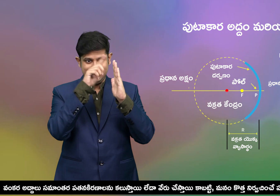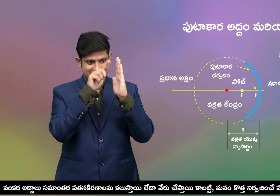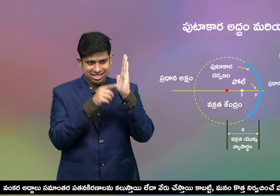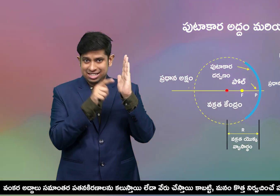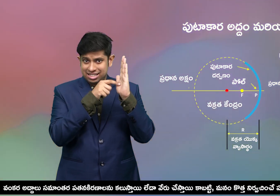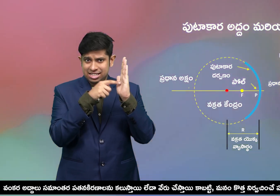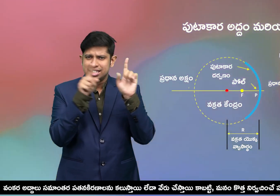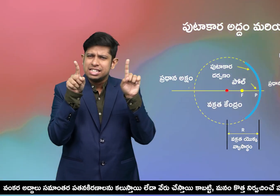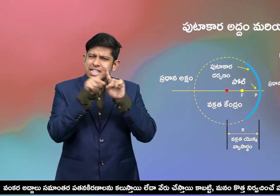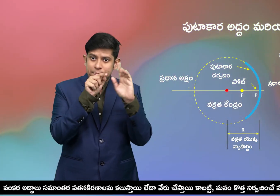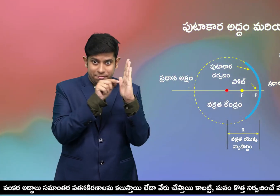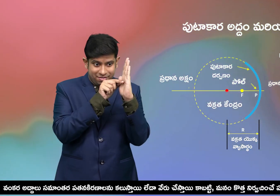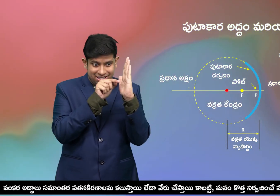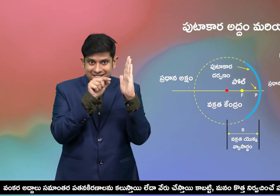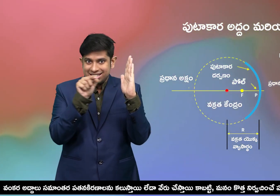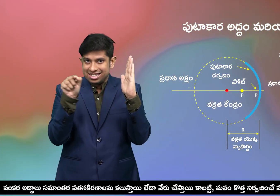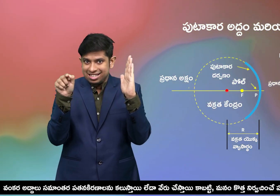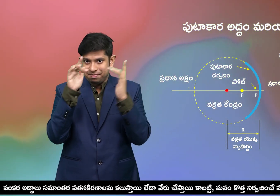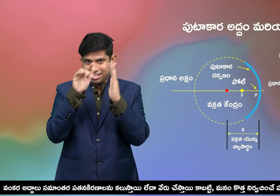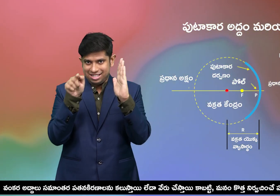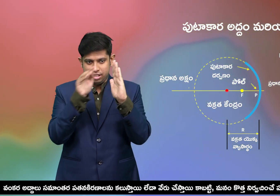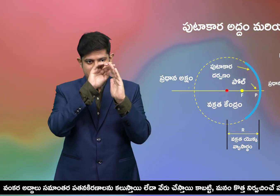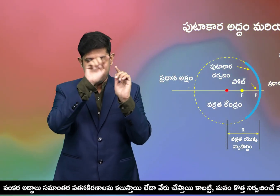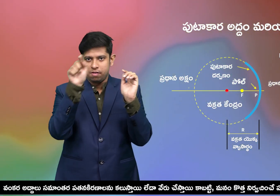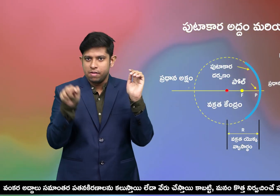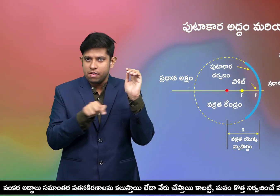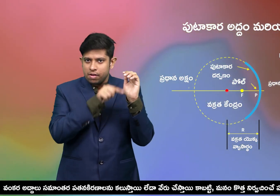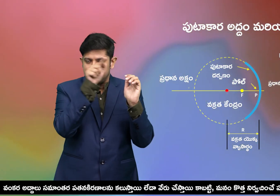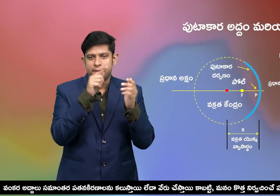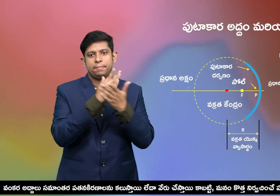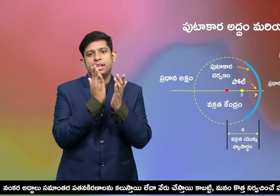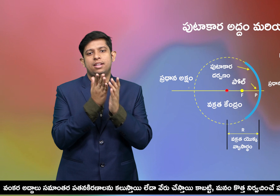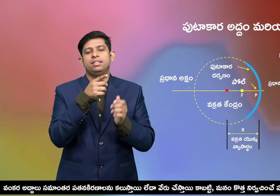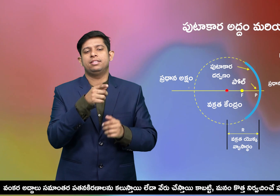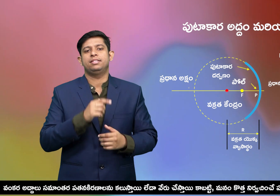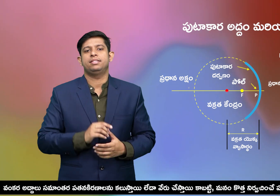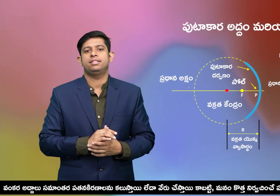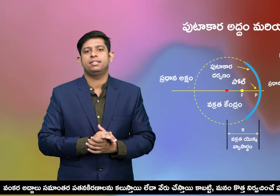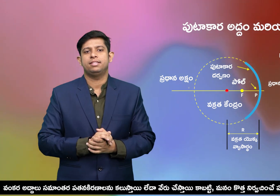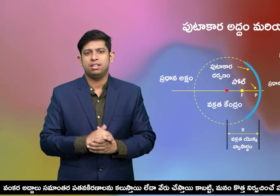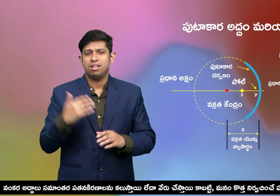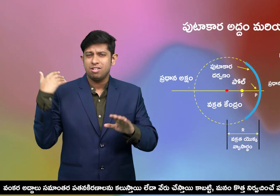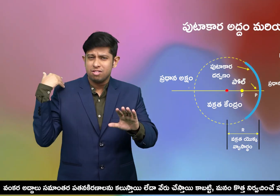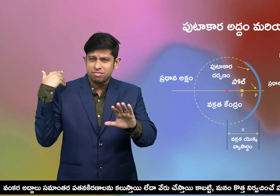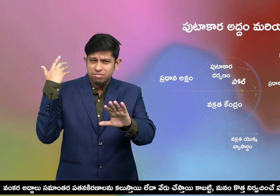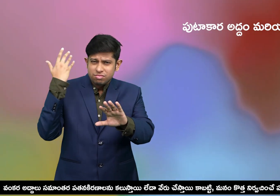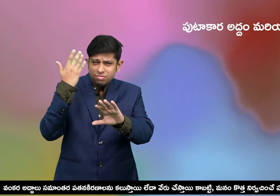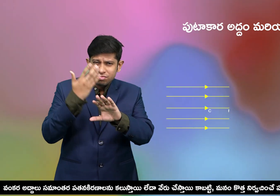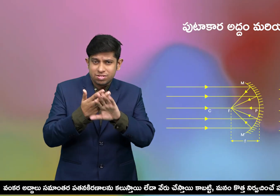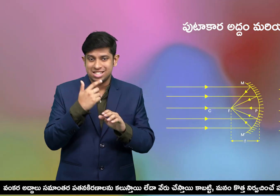వంకర అద్దాలు సమాంతర పతన కిరణాలను కలుస్తాయి లేదా వేరు చేస్తాయి. కాబట్టి మనం కొత్త